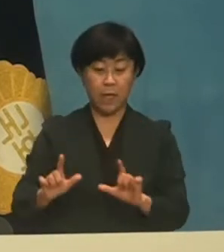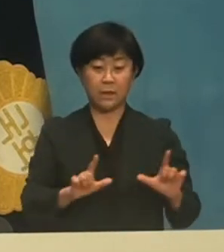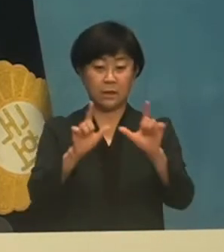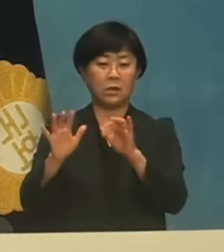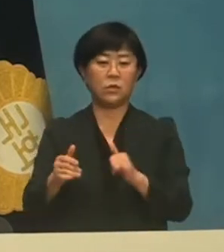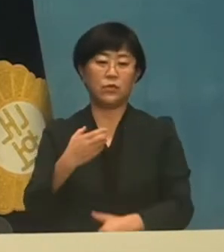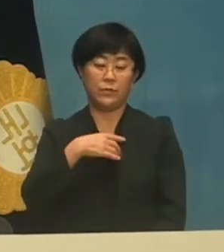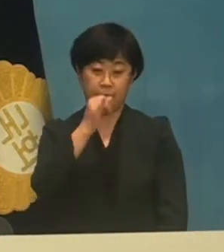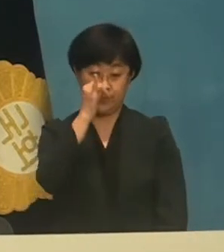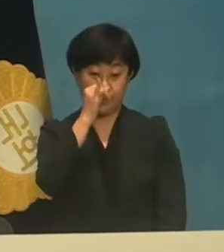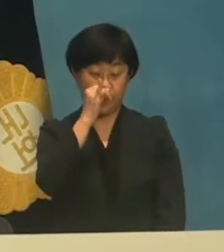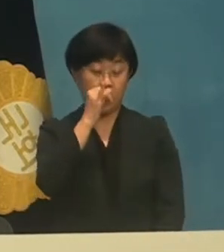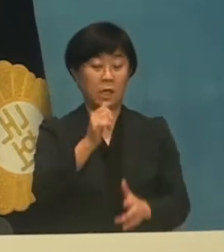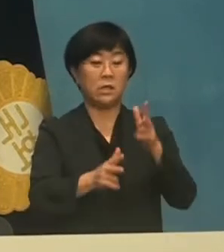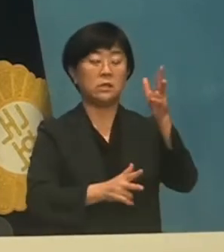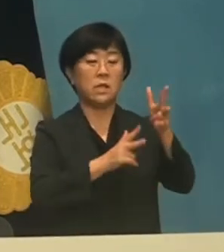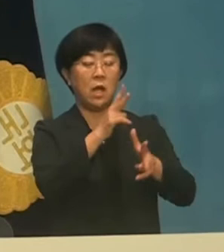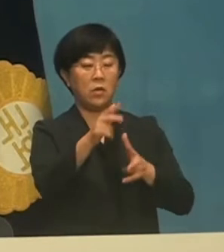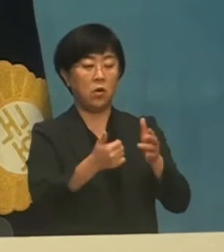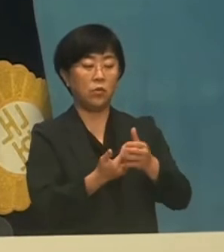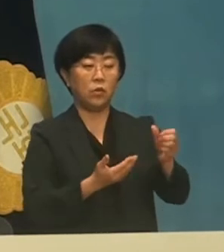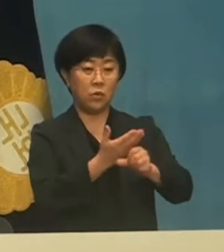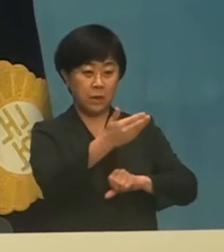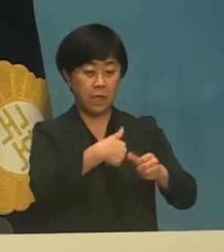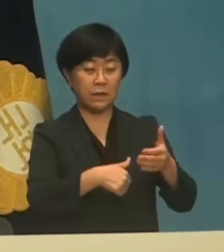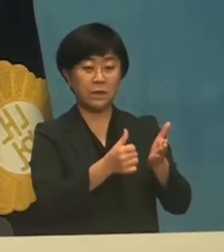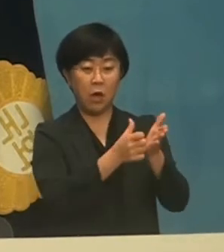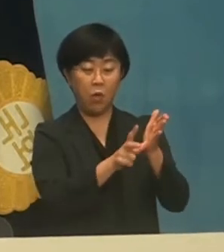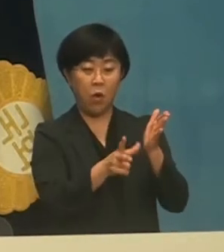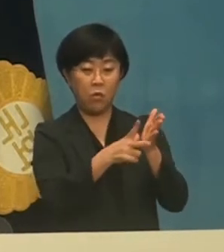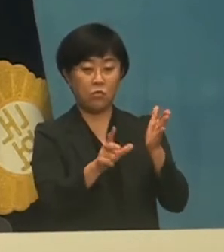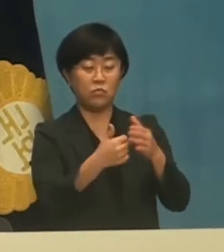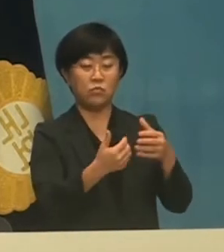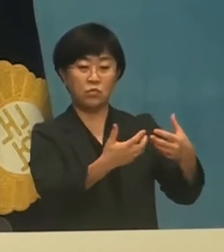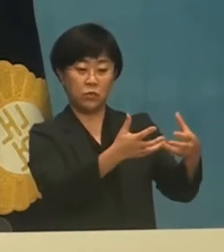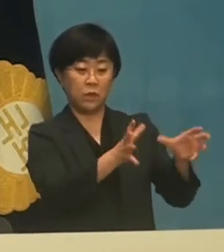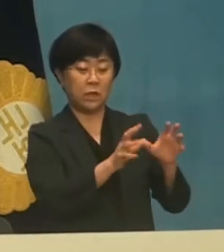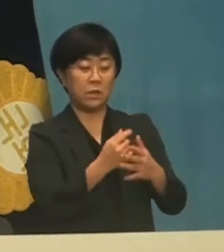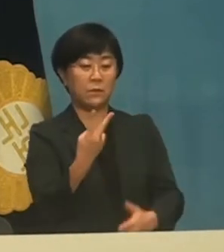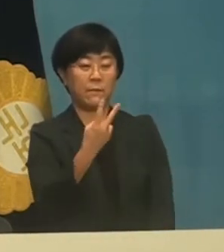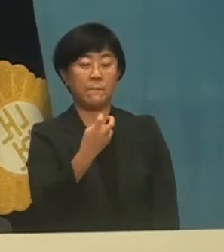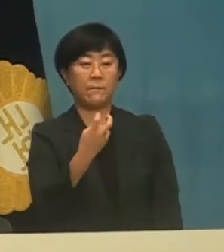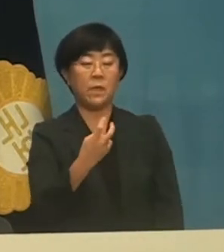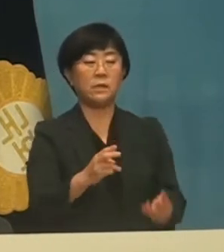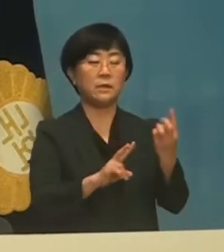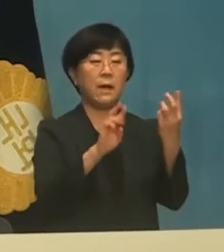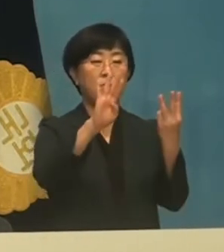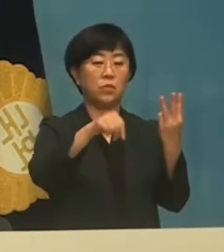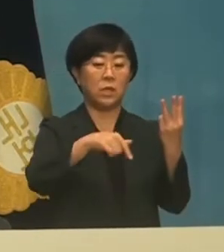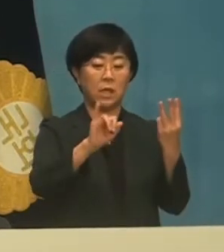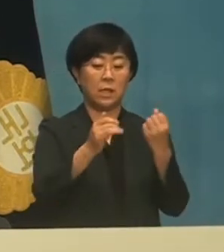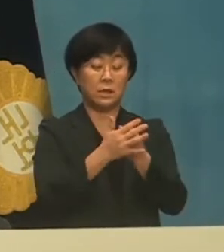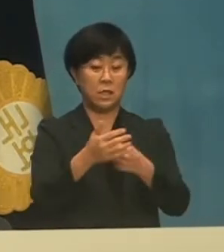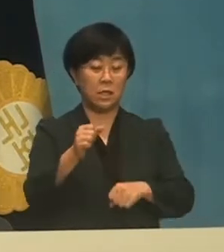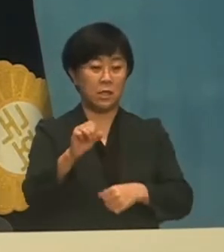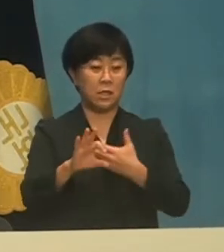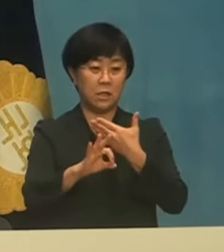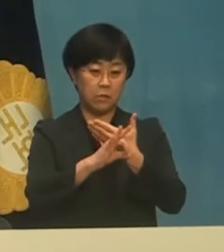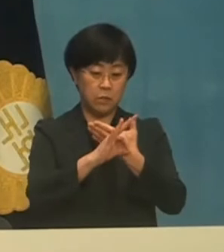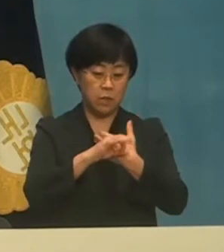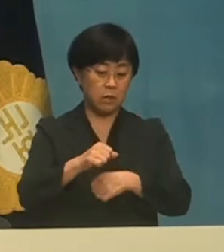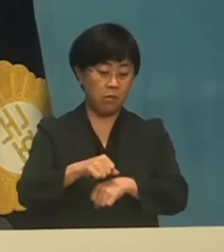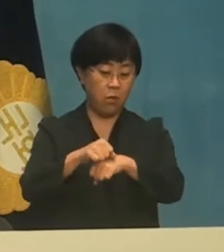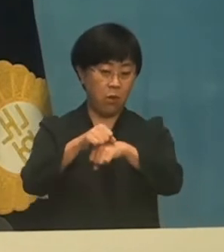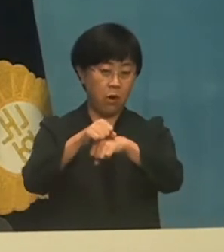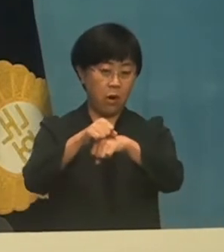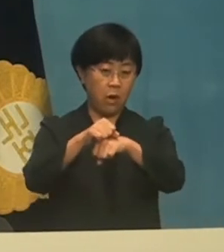있습니다. 산업통상자원부에 따르면 2021년 3분기까지 국내 원전 부지 내 임시보관 중인